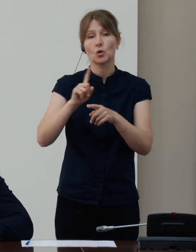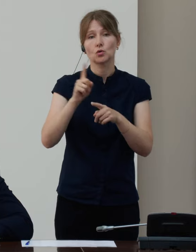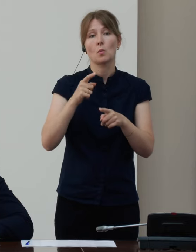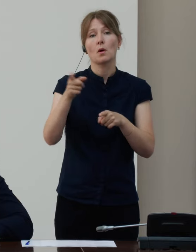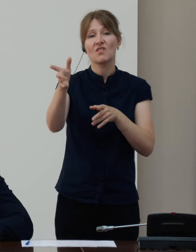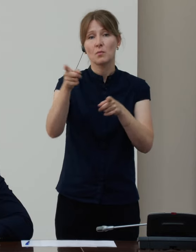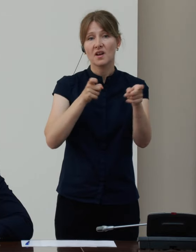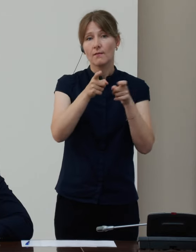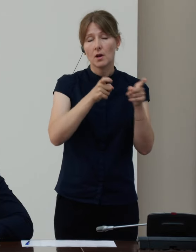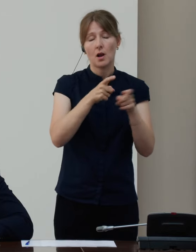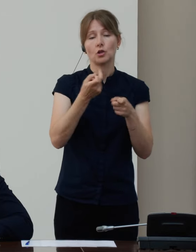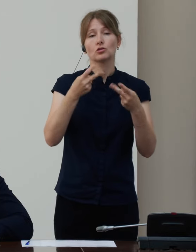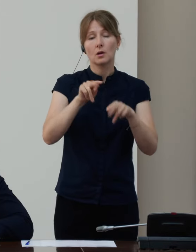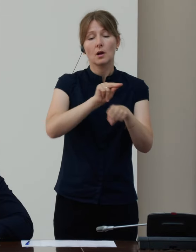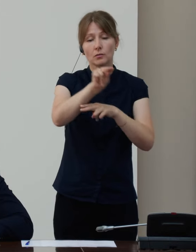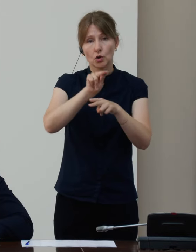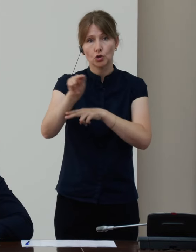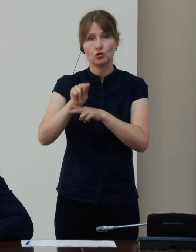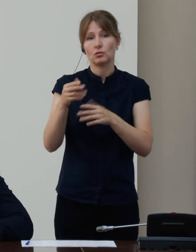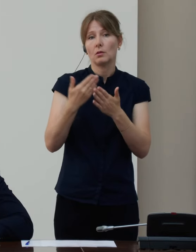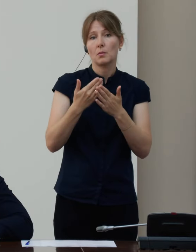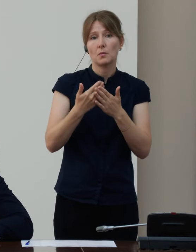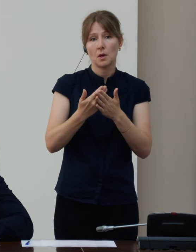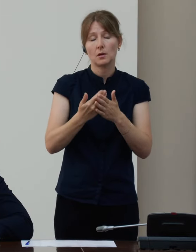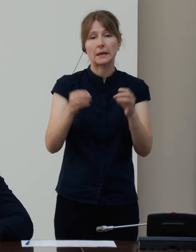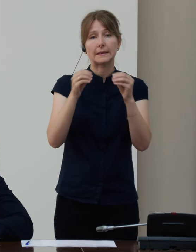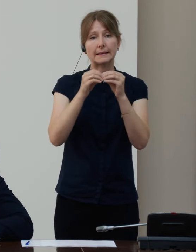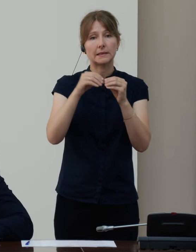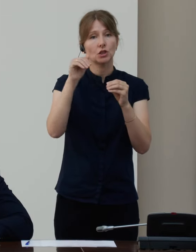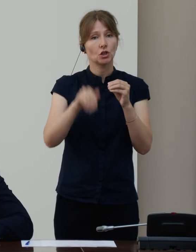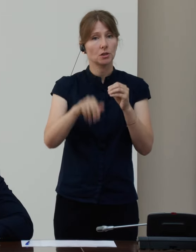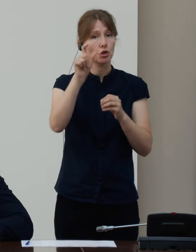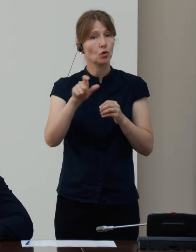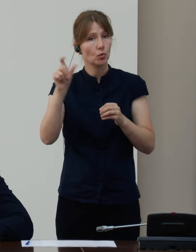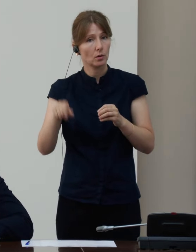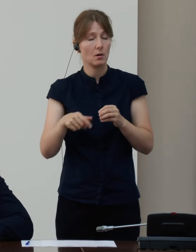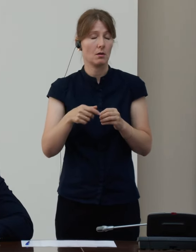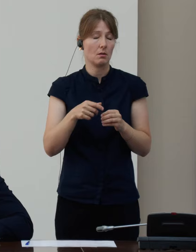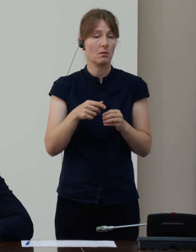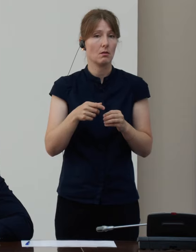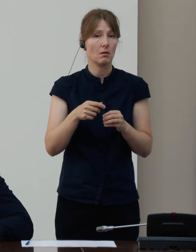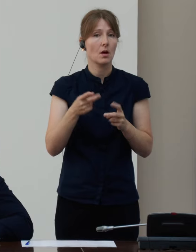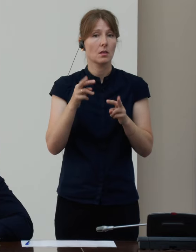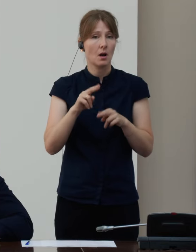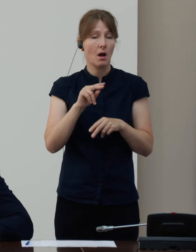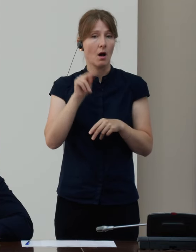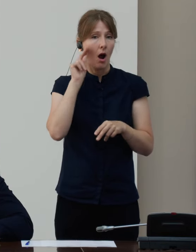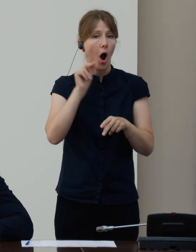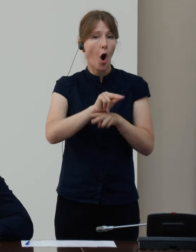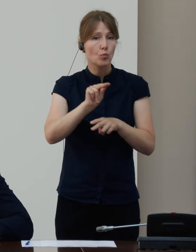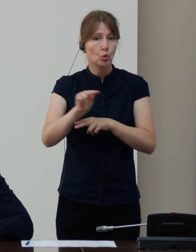instruiri cel puțin 10.000 de colegi de-ai noștri, colegi și colege. Până la sfârșitul